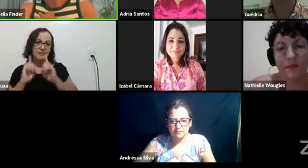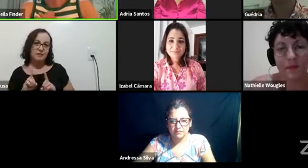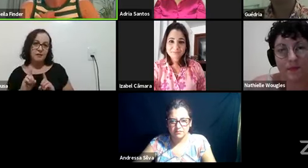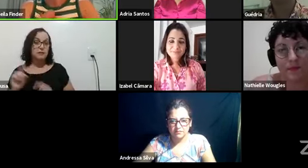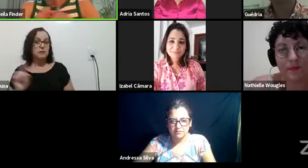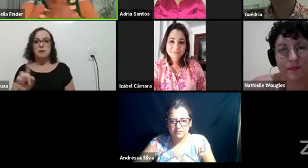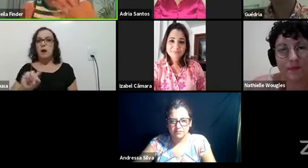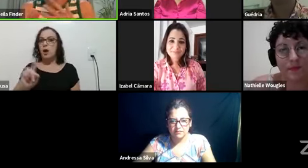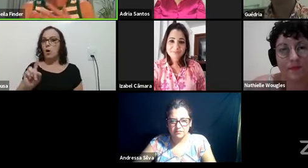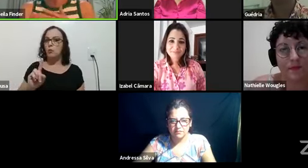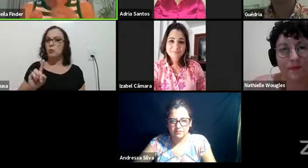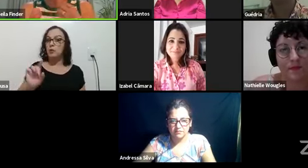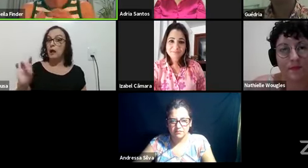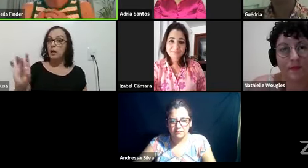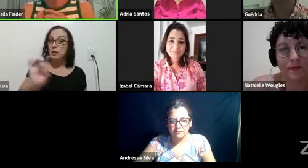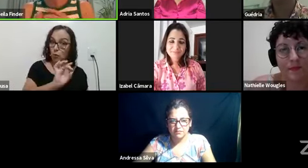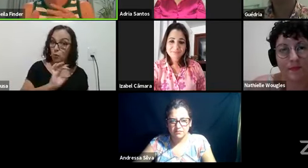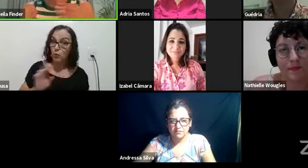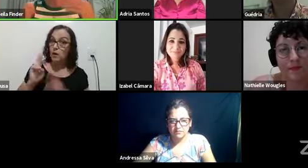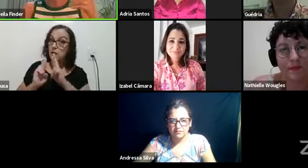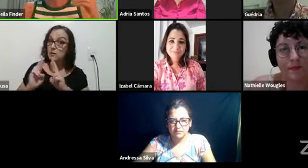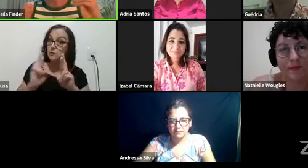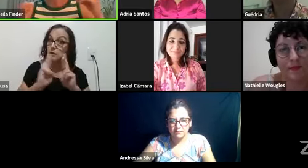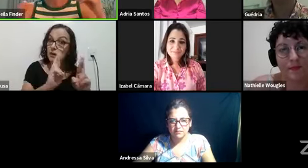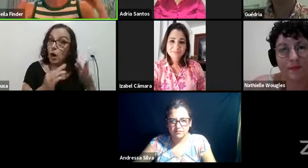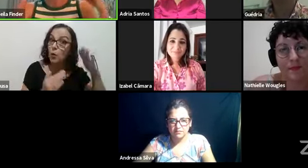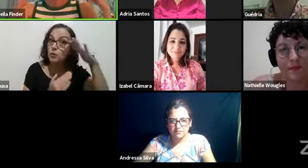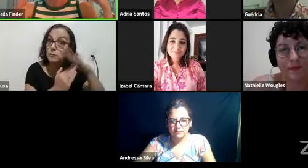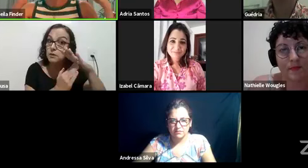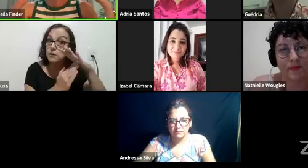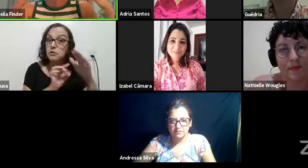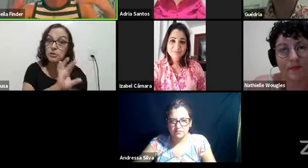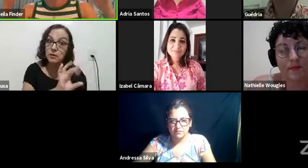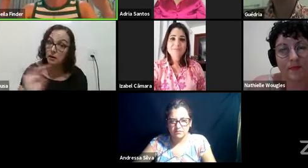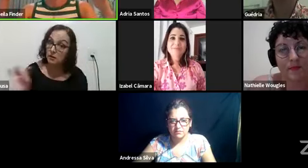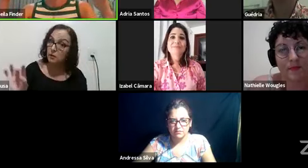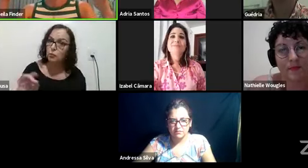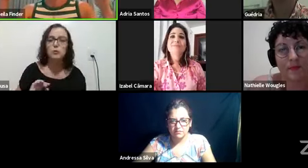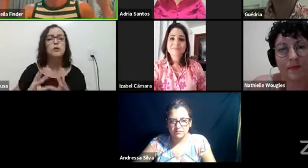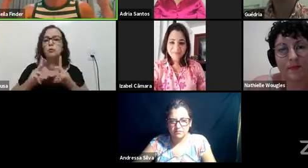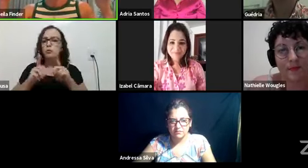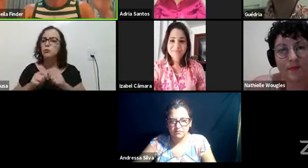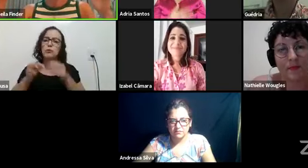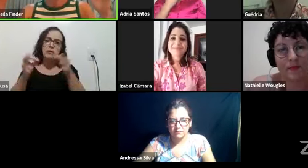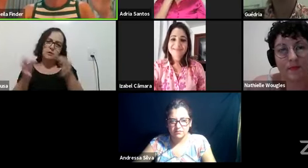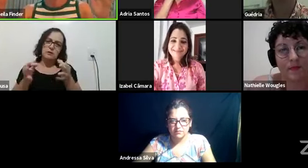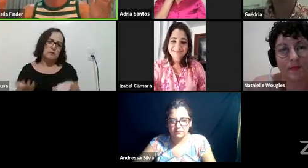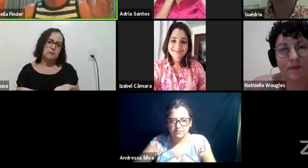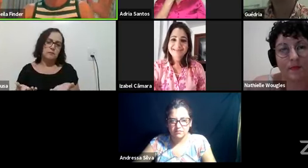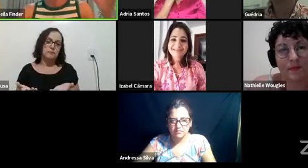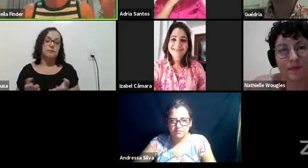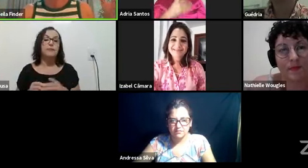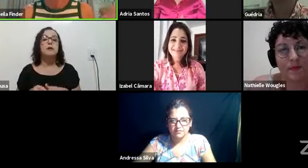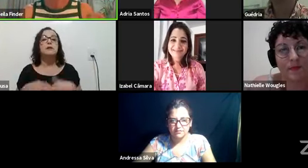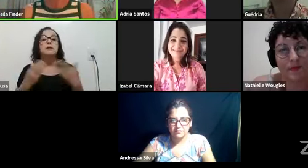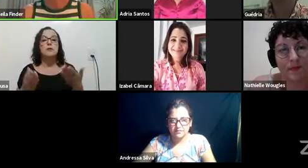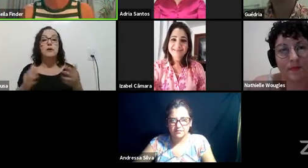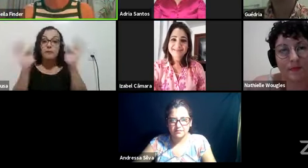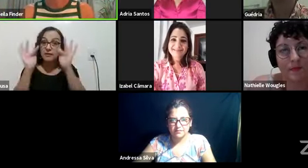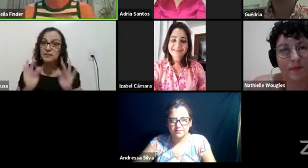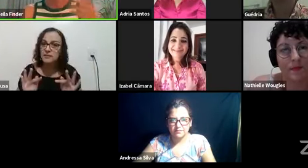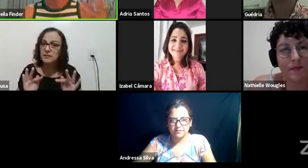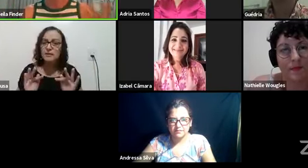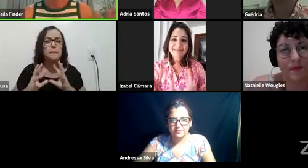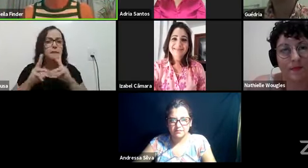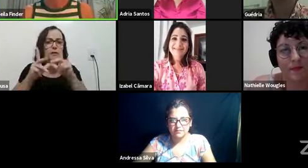Então, é isso, é levar com leveza de que, com certeza, tudo vai fluir. Fluirá e a felicidade vem,